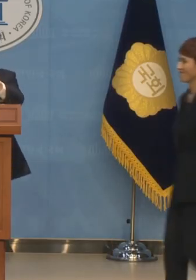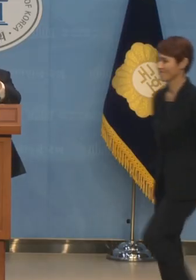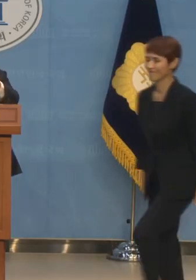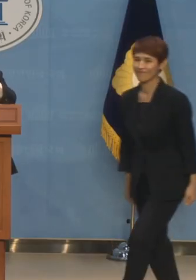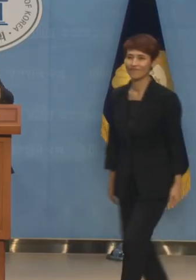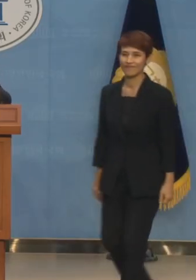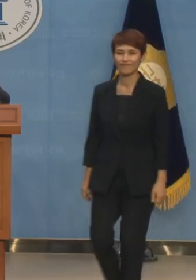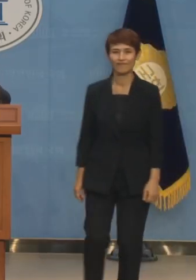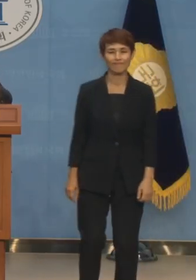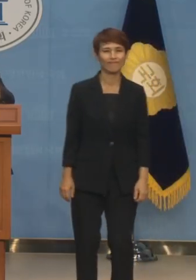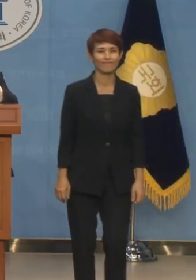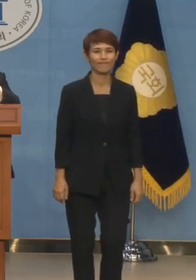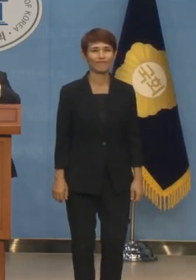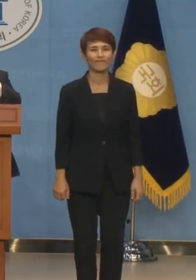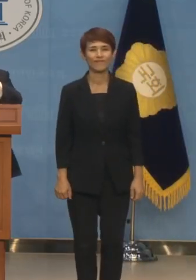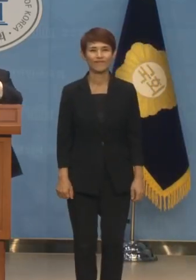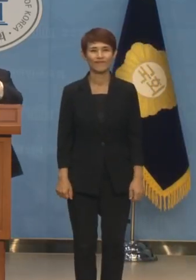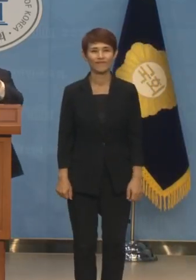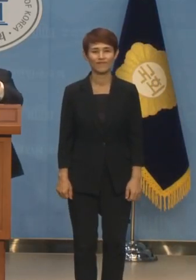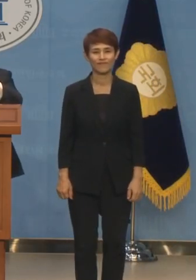감사합니다.